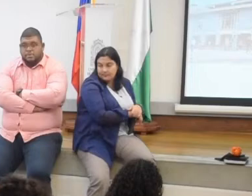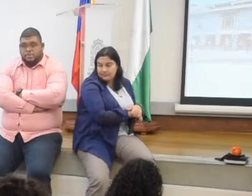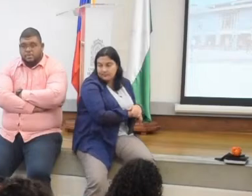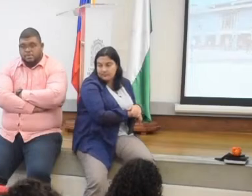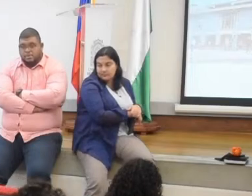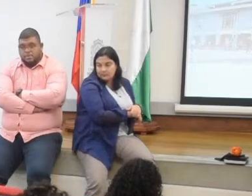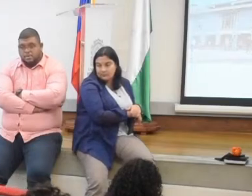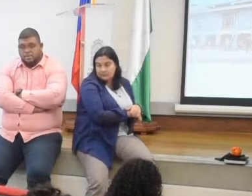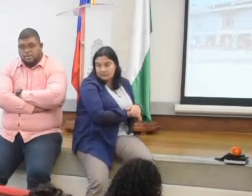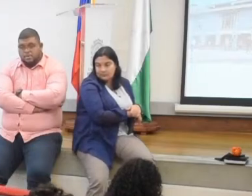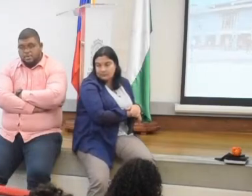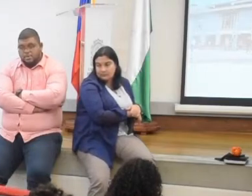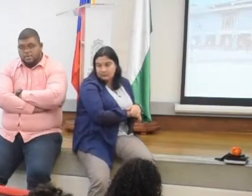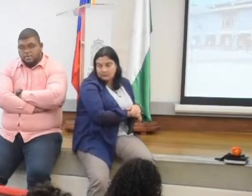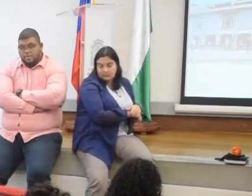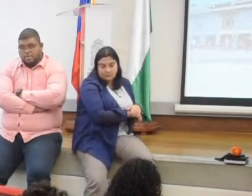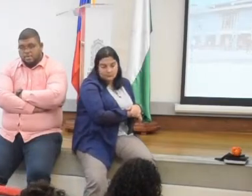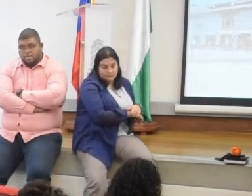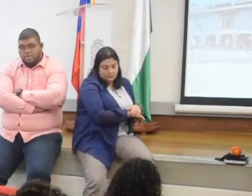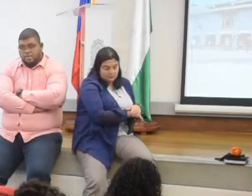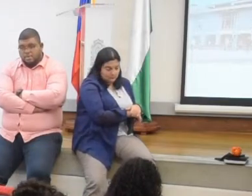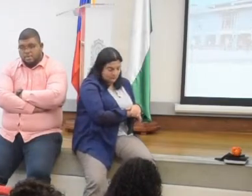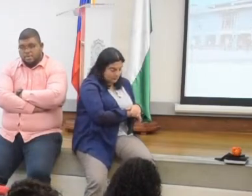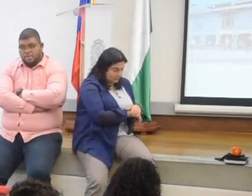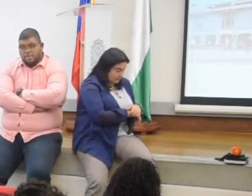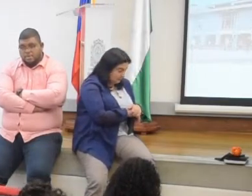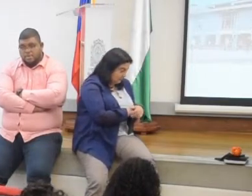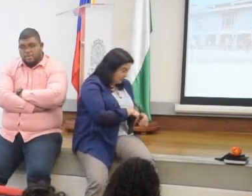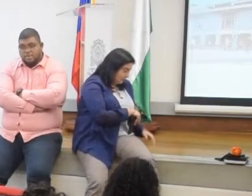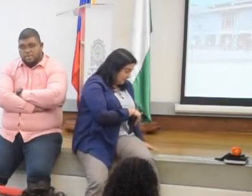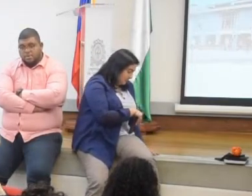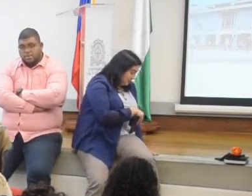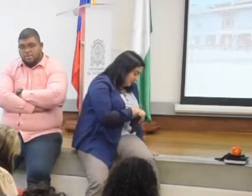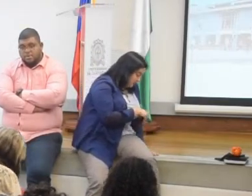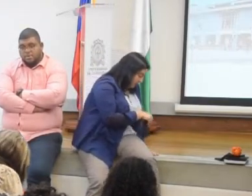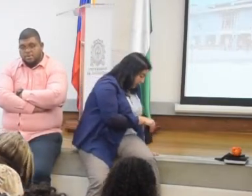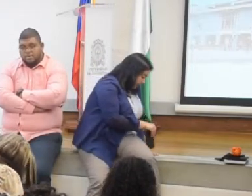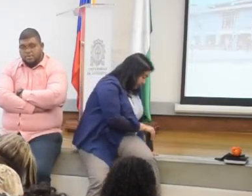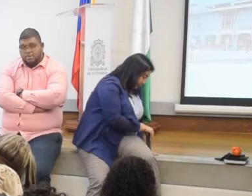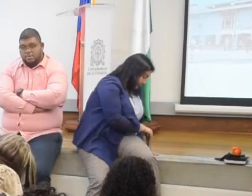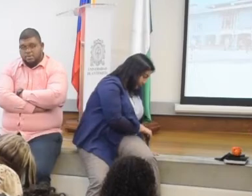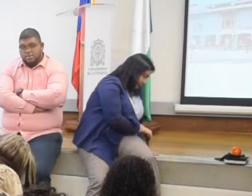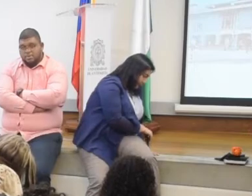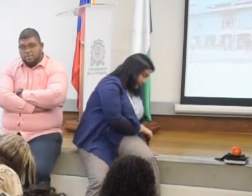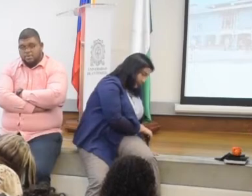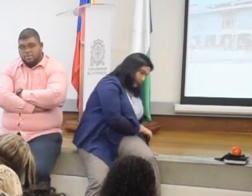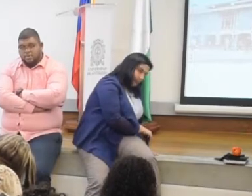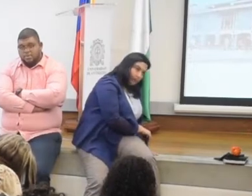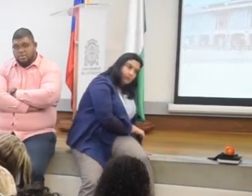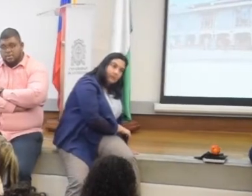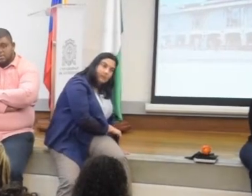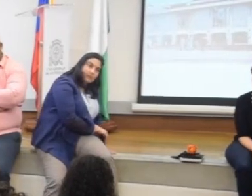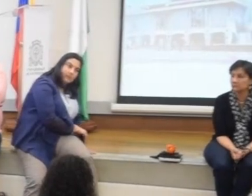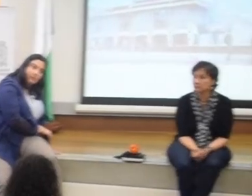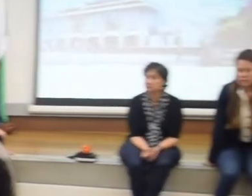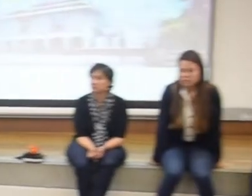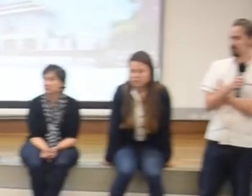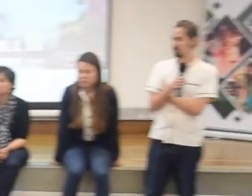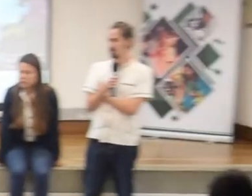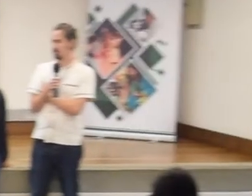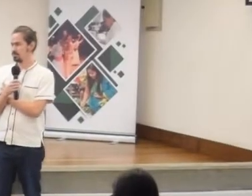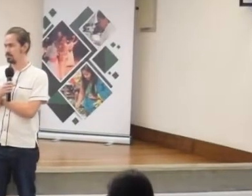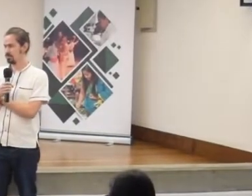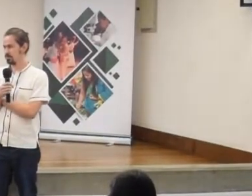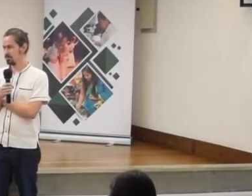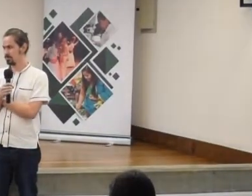Entonces sería 12 de febrero, 26 de febrero, 11 de marzo, 25 de marzo y 15 de abril, porque el